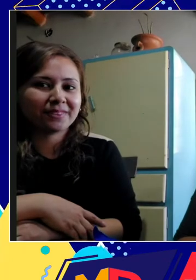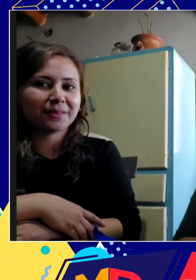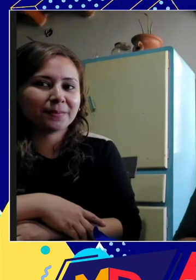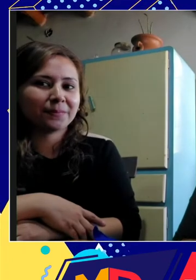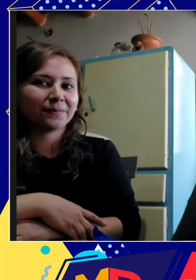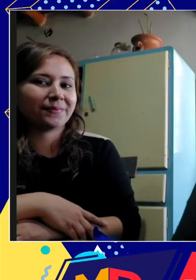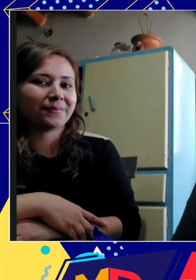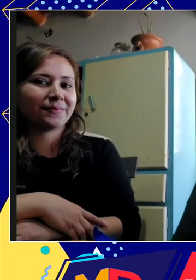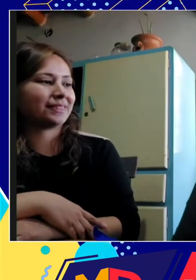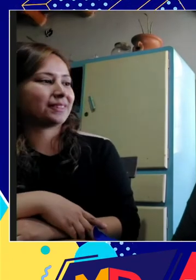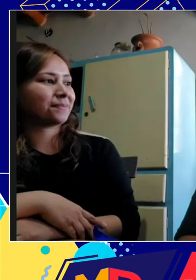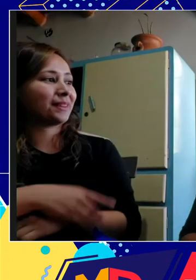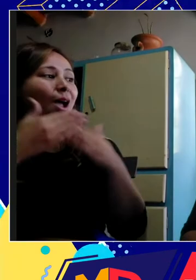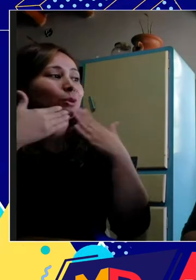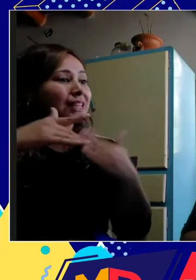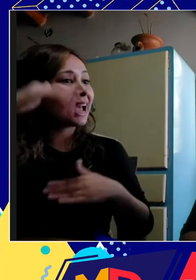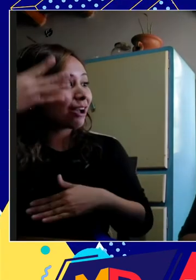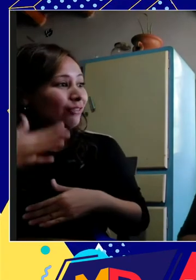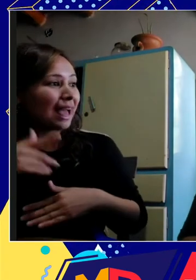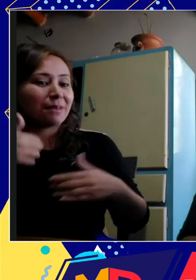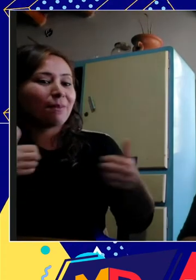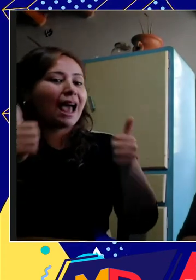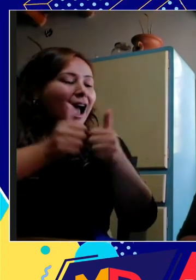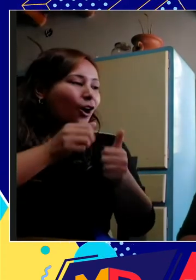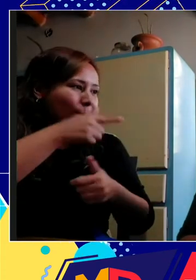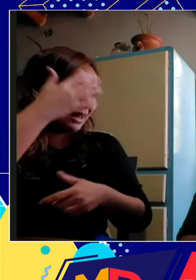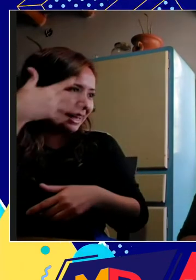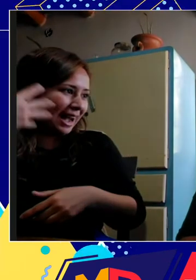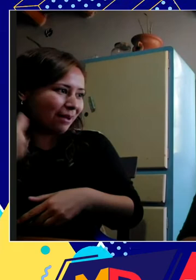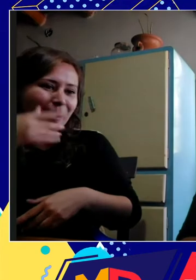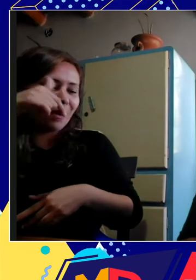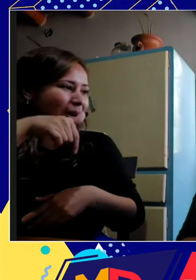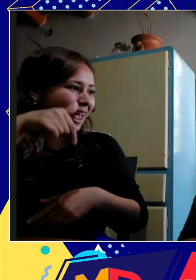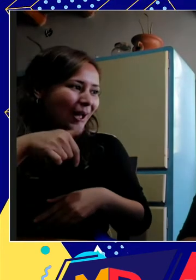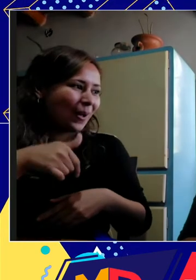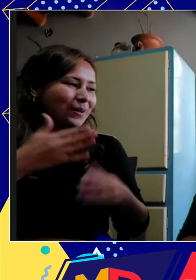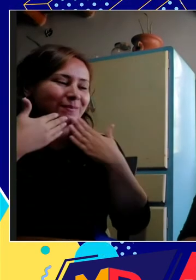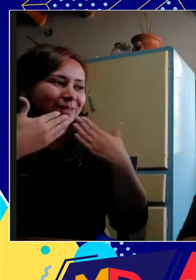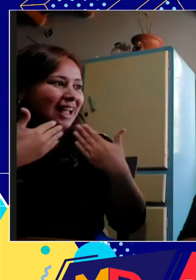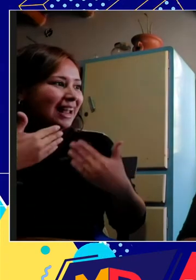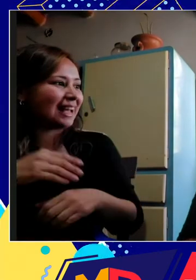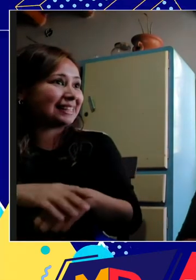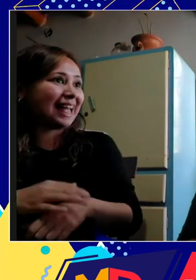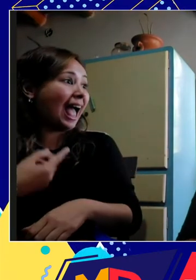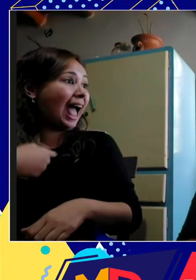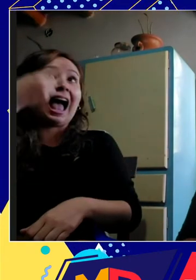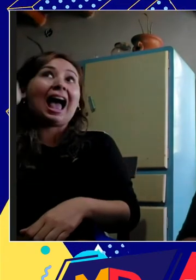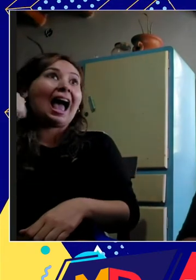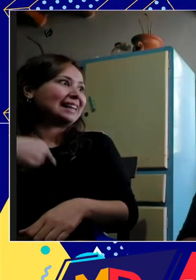Fátima, por haberte acercado y haber acompañado a Ana Paula para que esté acá con nosotros. Desde ayer veníamos hablando y rogábamos que puedas estar ahí. Muy